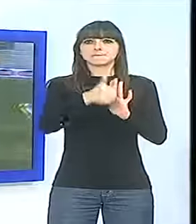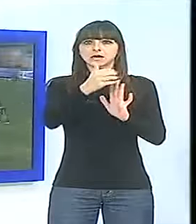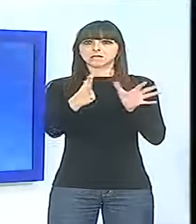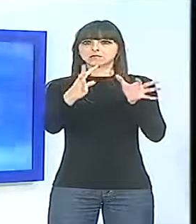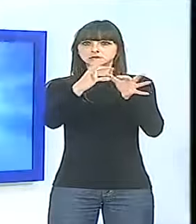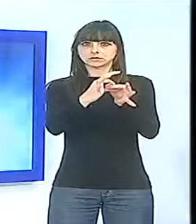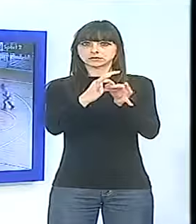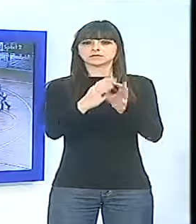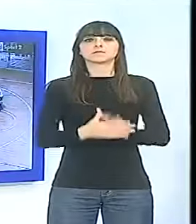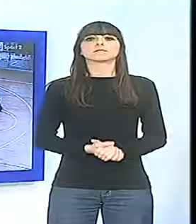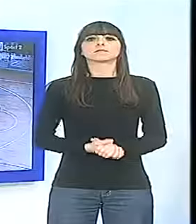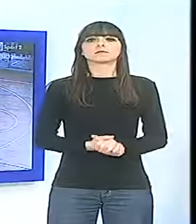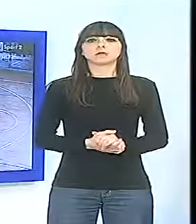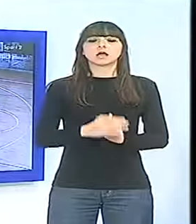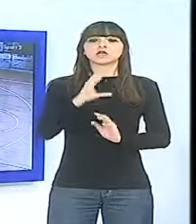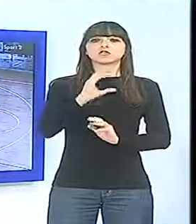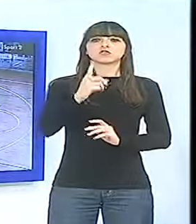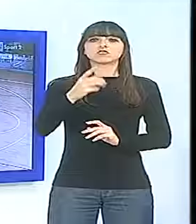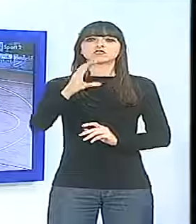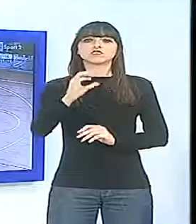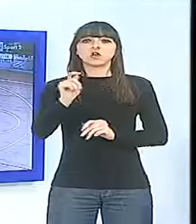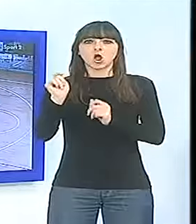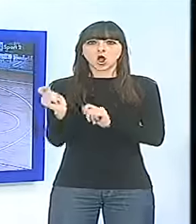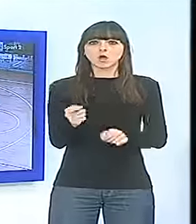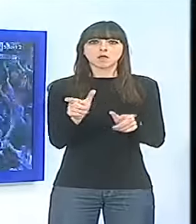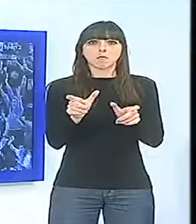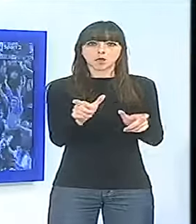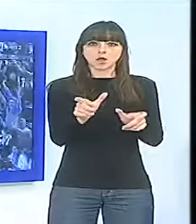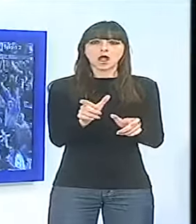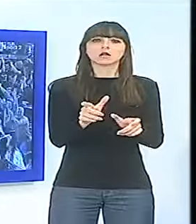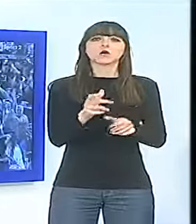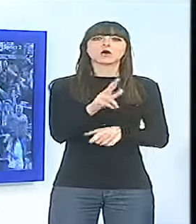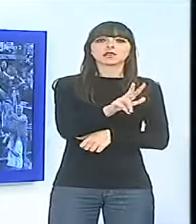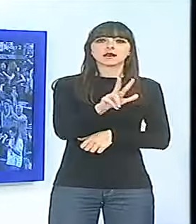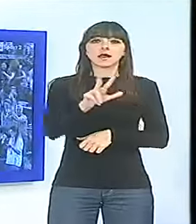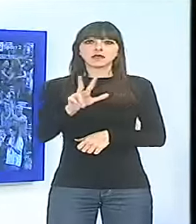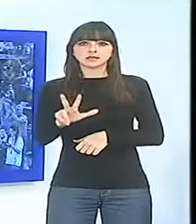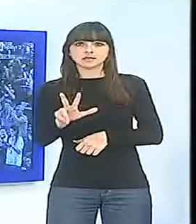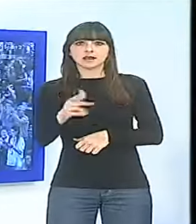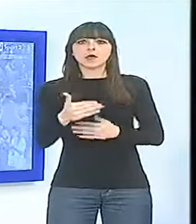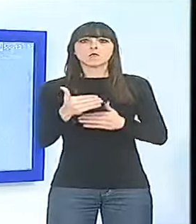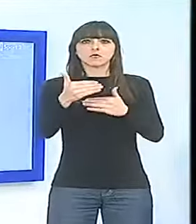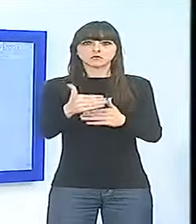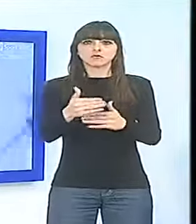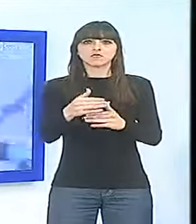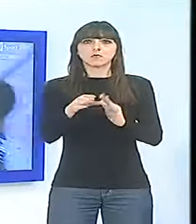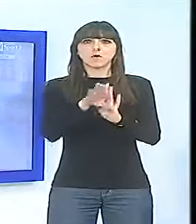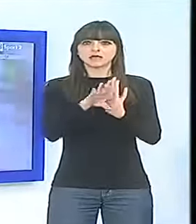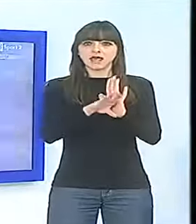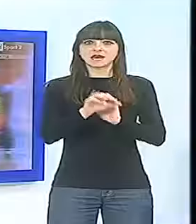vertice. CGC bloccato dal Valdagno, spettacolare 3-3 al Palabarsacchi nel posticipo di Serie